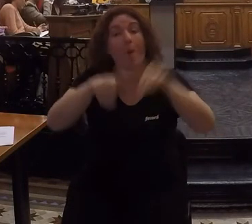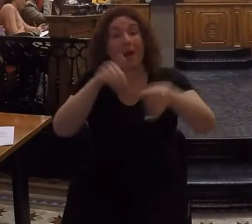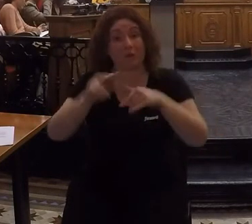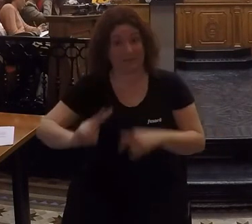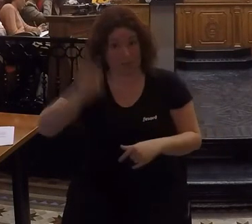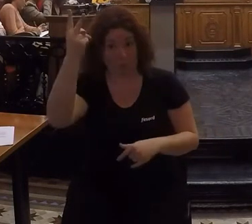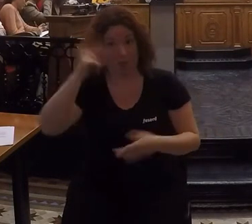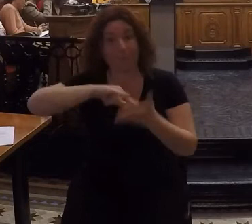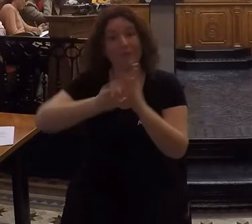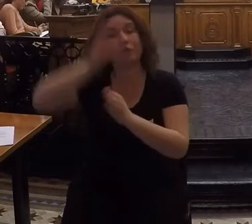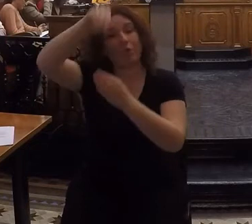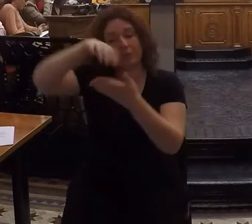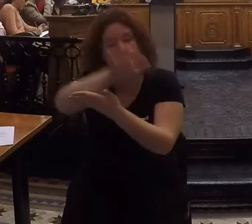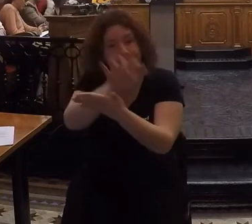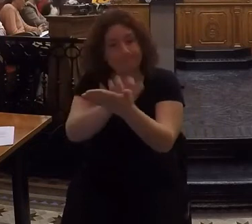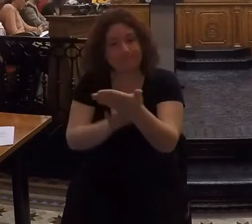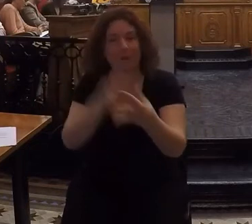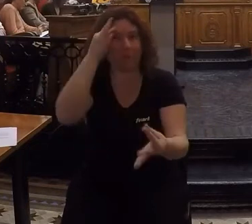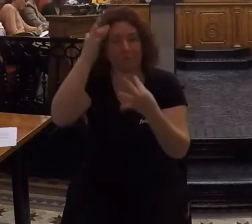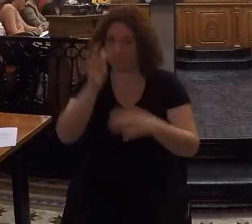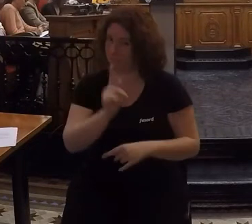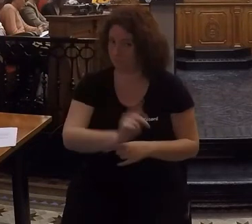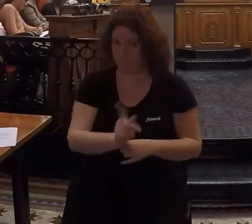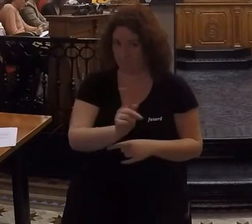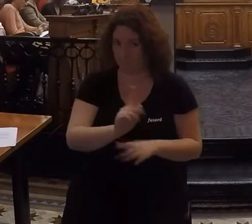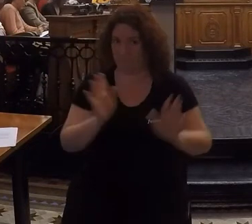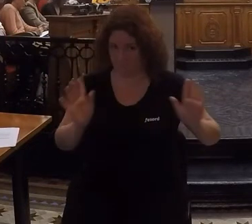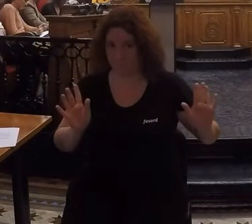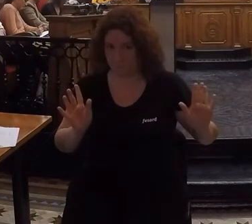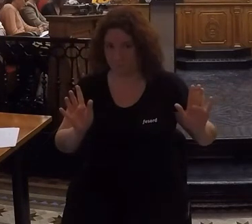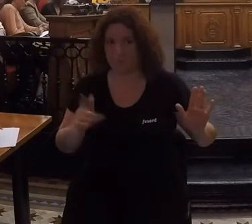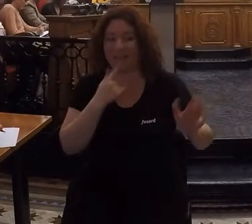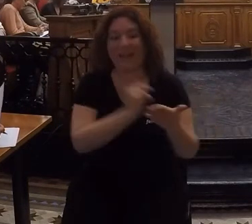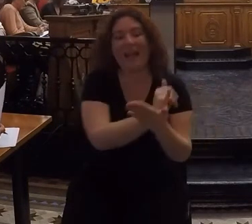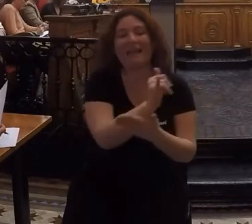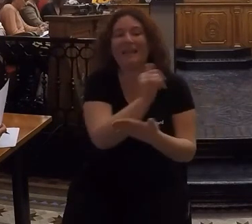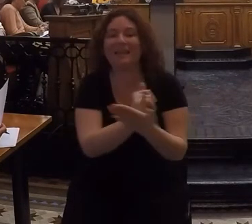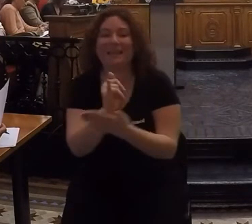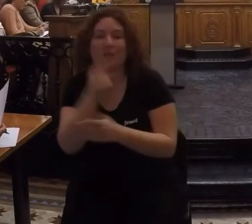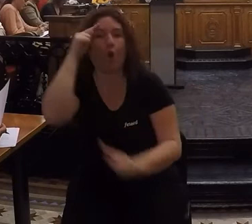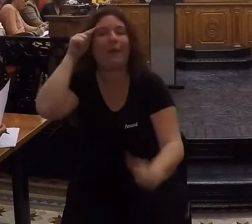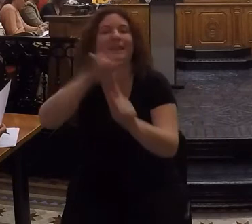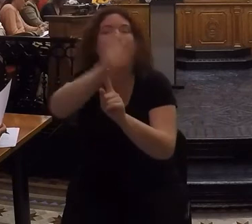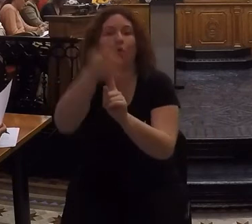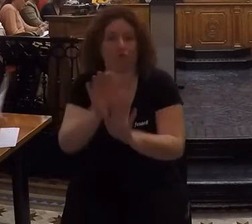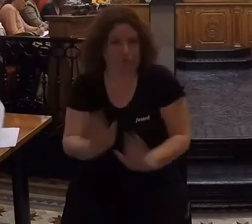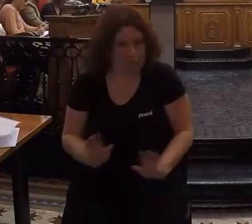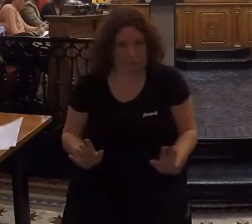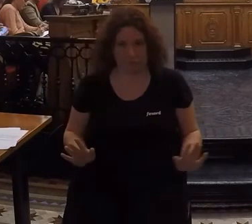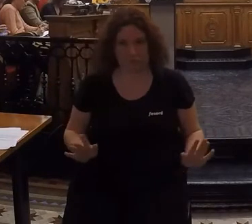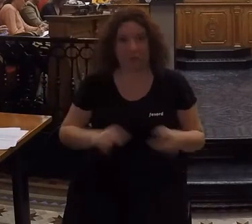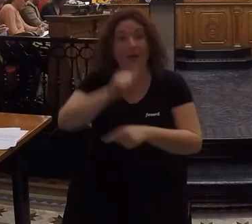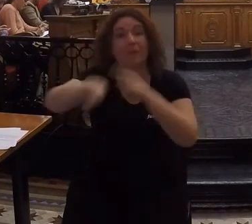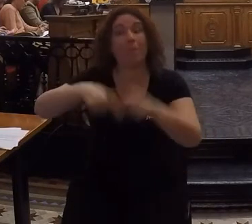que incluye una relación no exhaustiva de operaciones dentro de cada línea de actuación, que en caso de que sea aprobada la